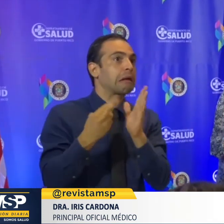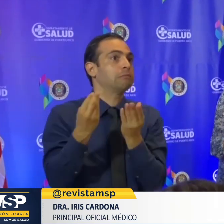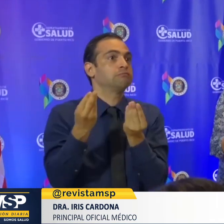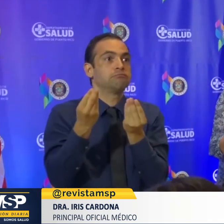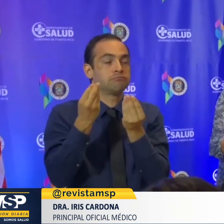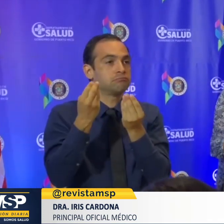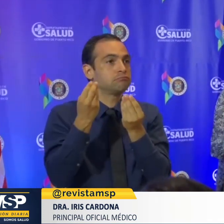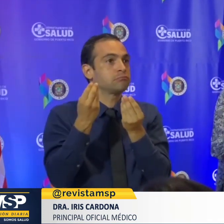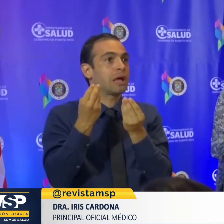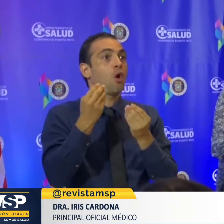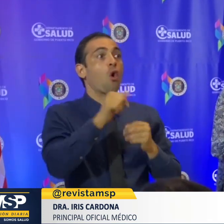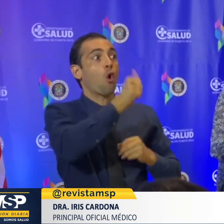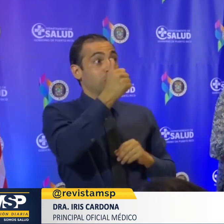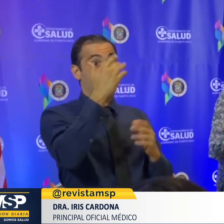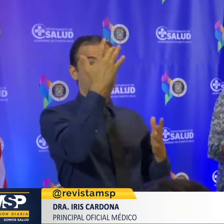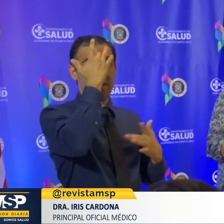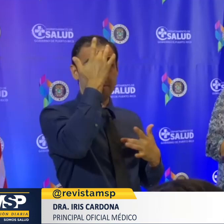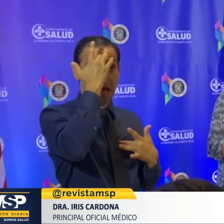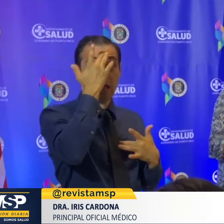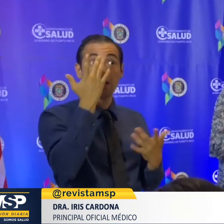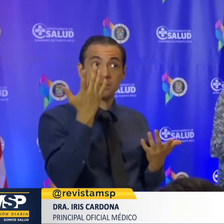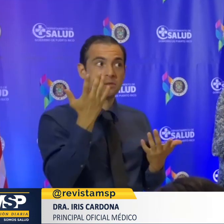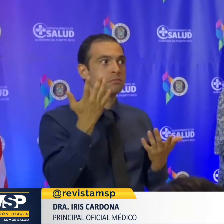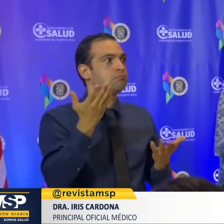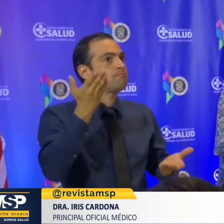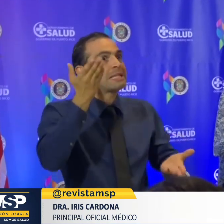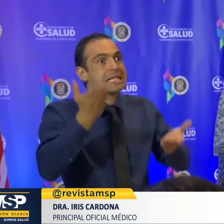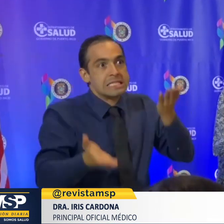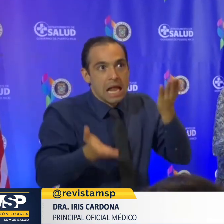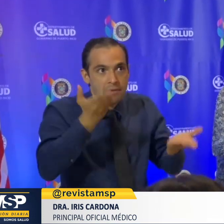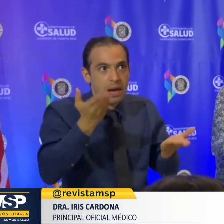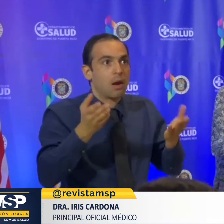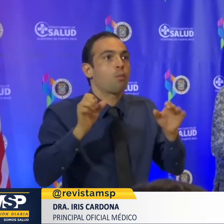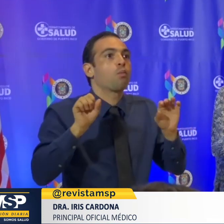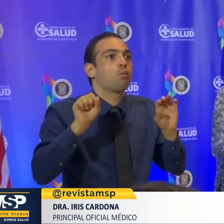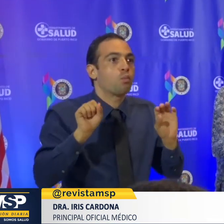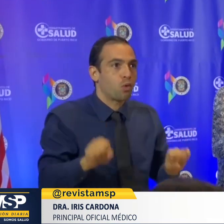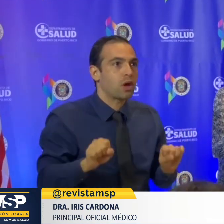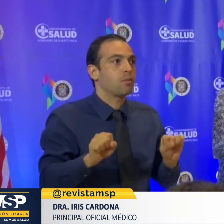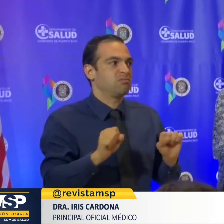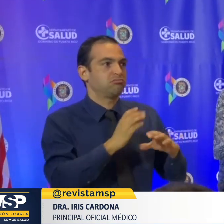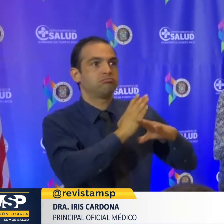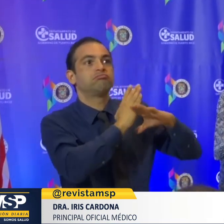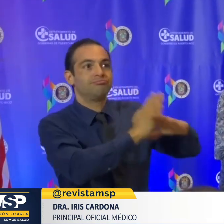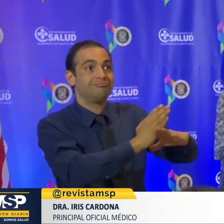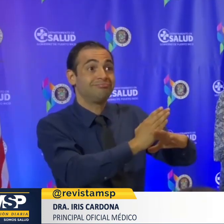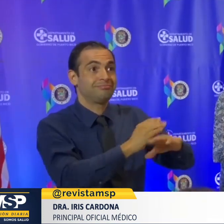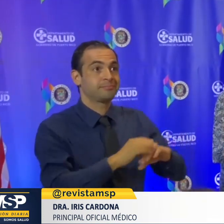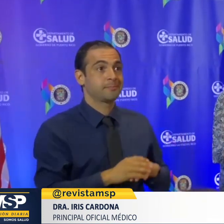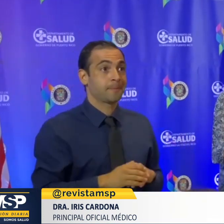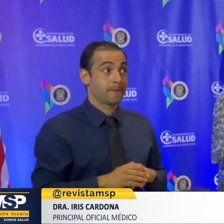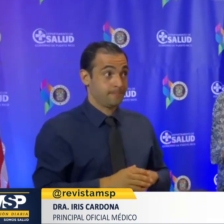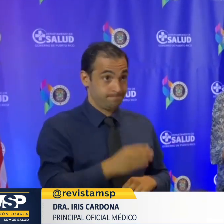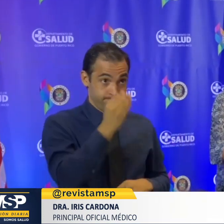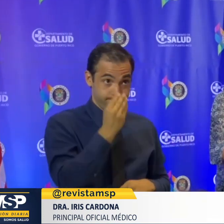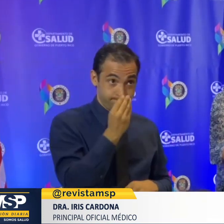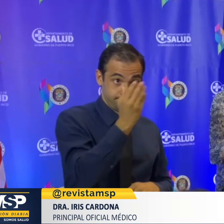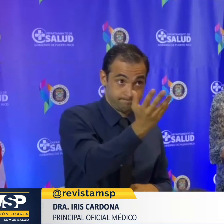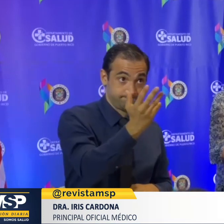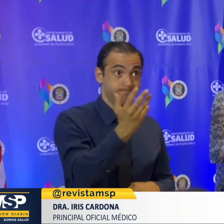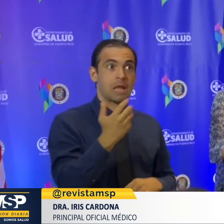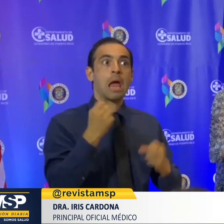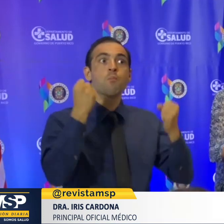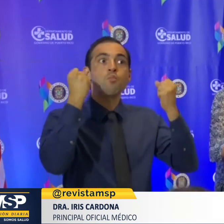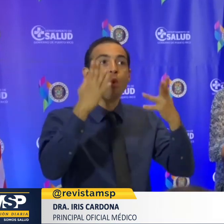nuevas para otras enfermedades que podríamos tener la oportunidad de prevenir. Dicho eso, existen un sinnúmero